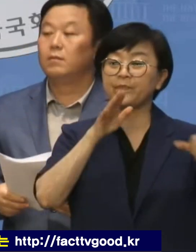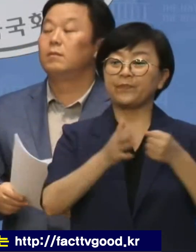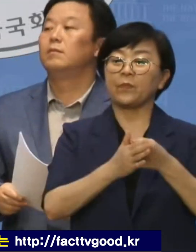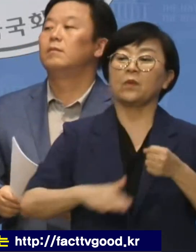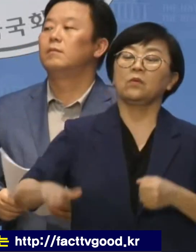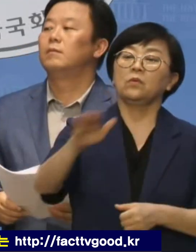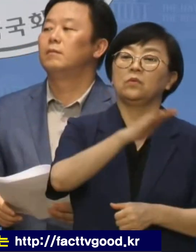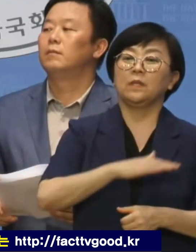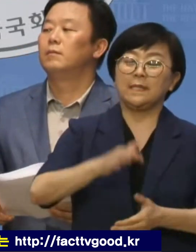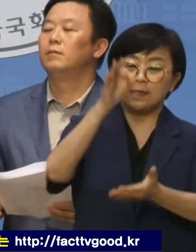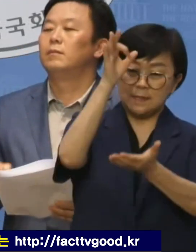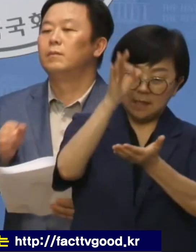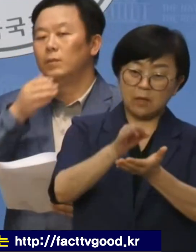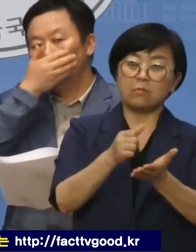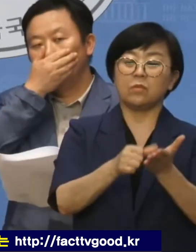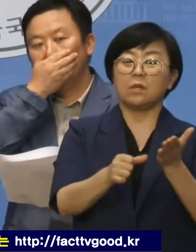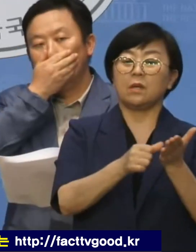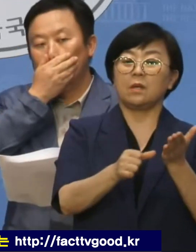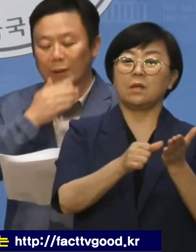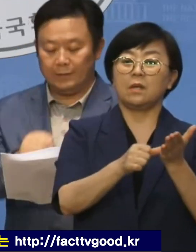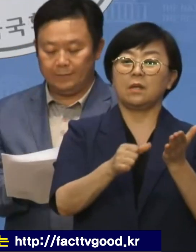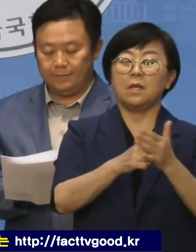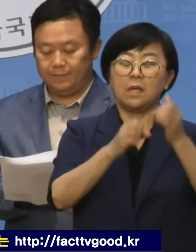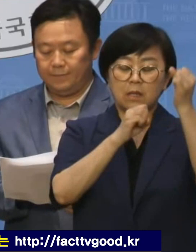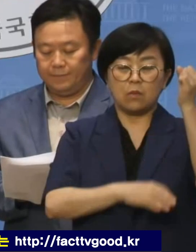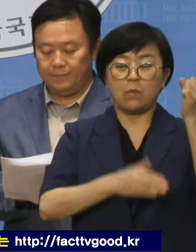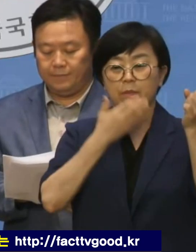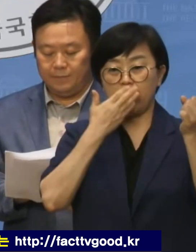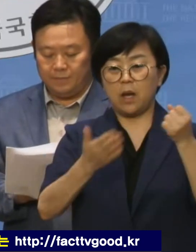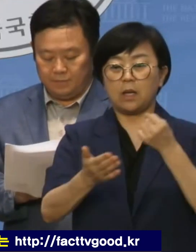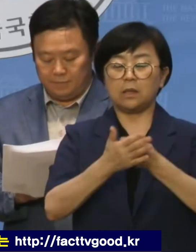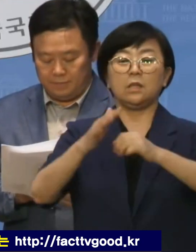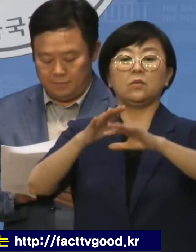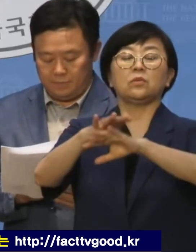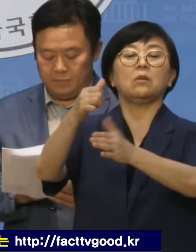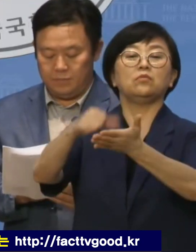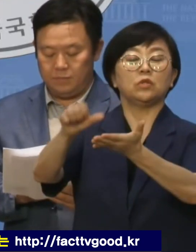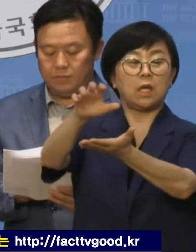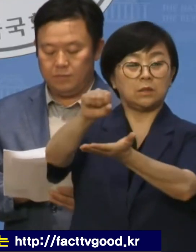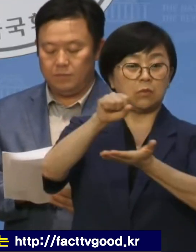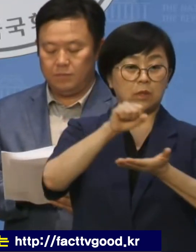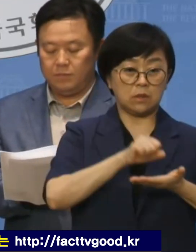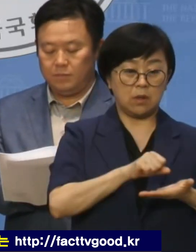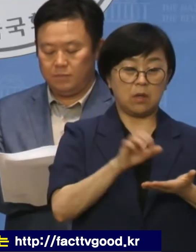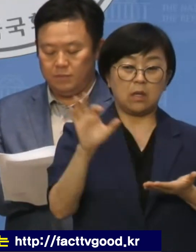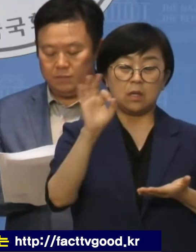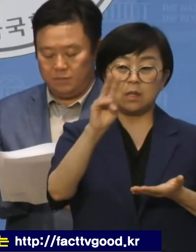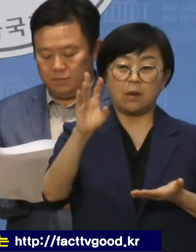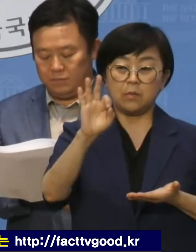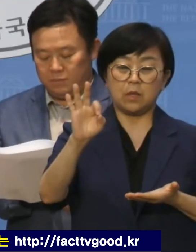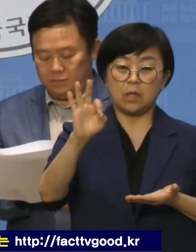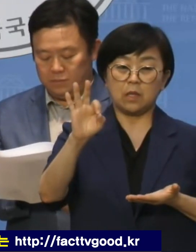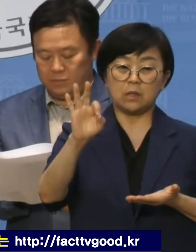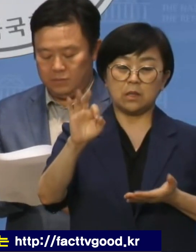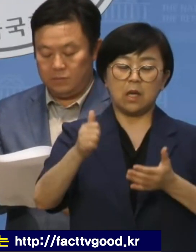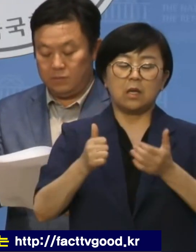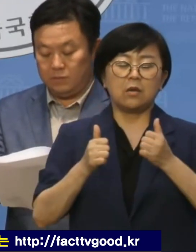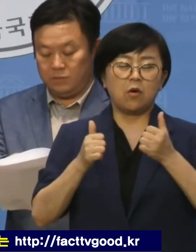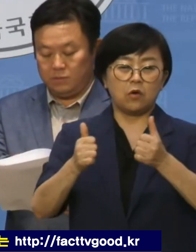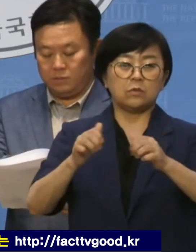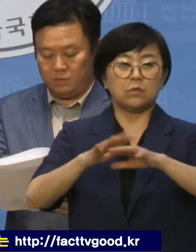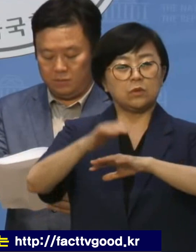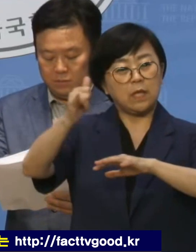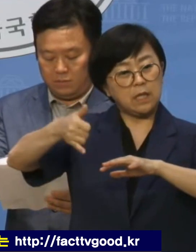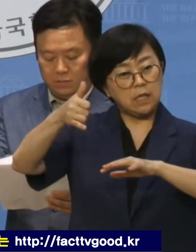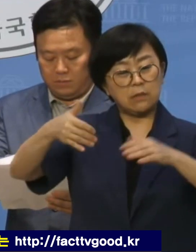우리 밥상, 물가에 기본이라고 할 수 있는 이 농산물을 우리 양평에 계신 분들이 열심히 농사